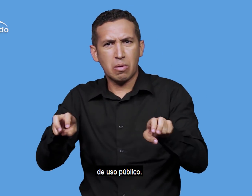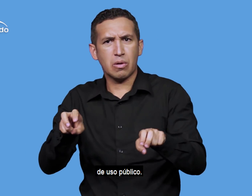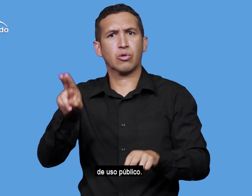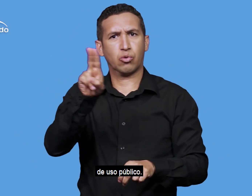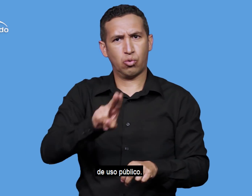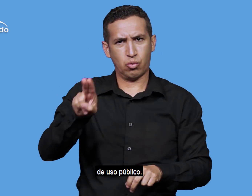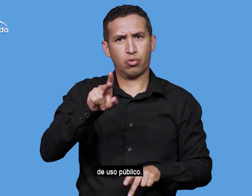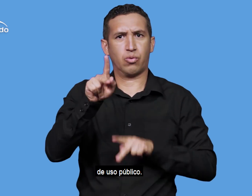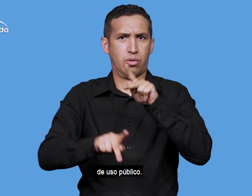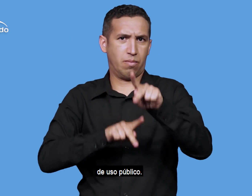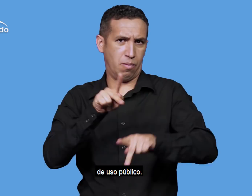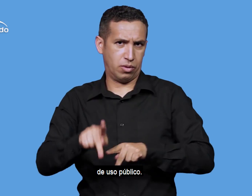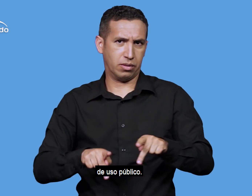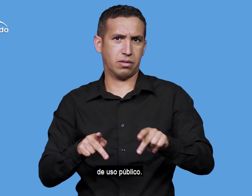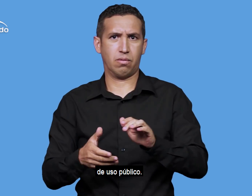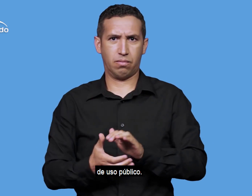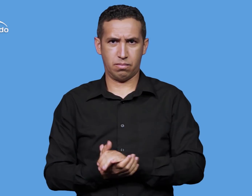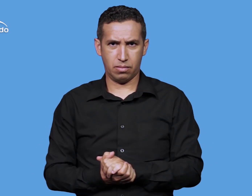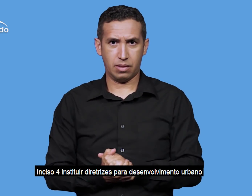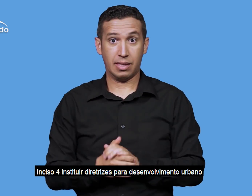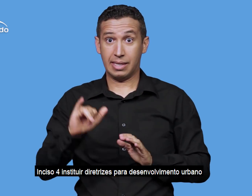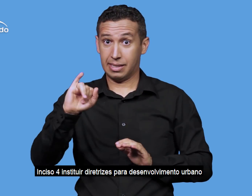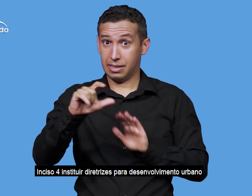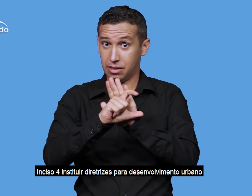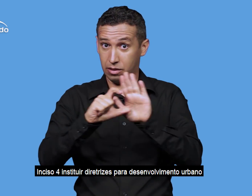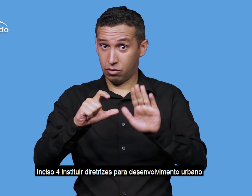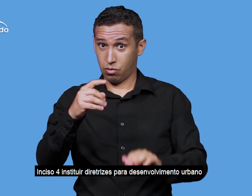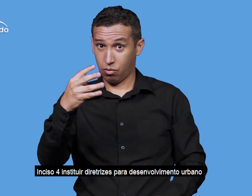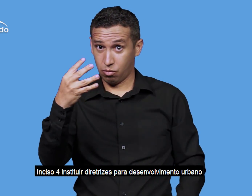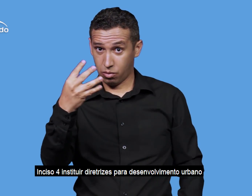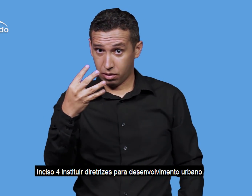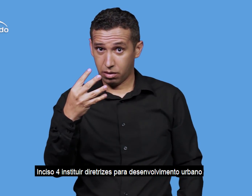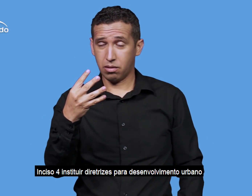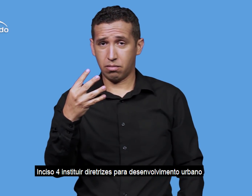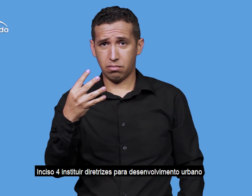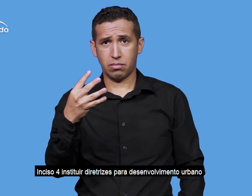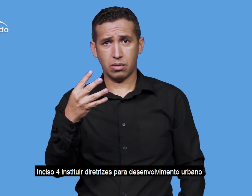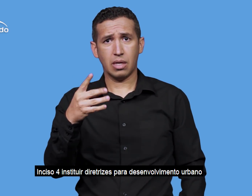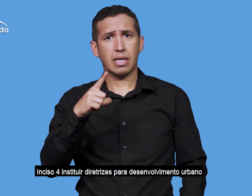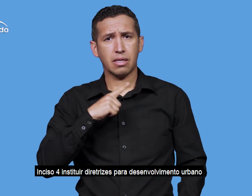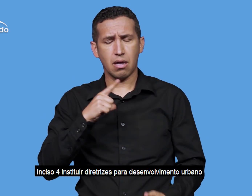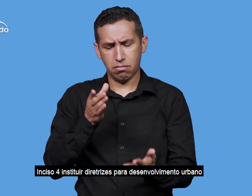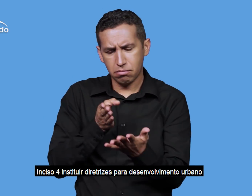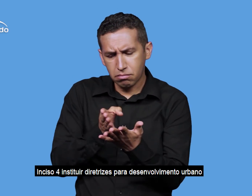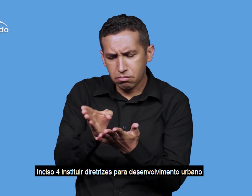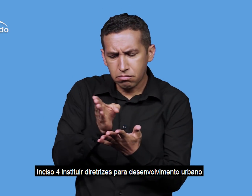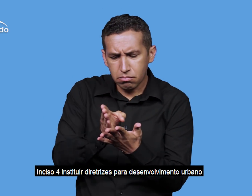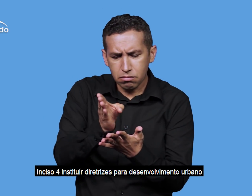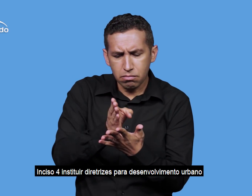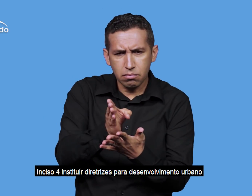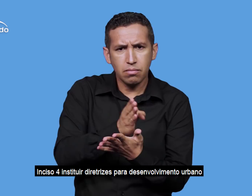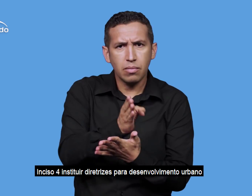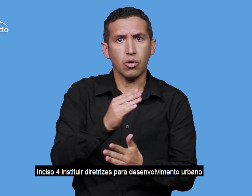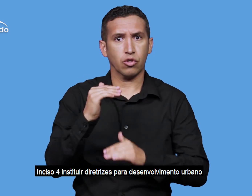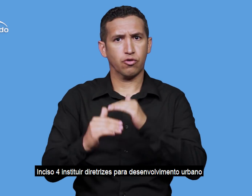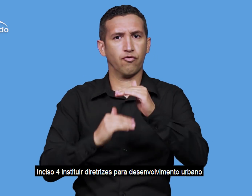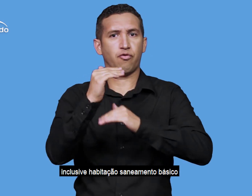público inciso 4 instituir diretrizes para desenvolvimento urbano